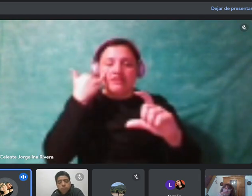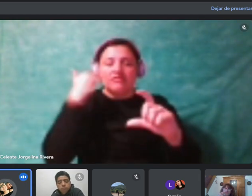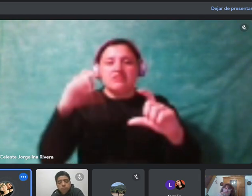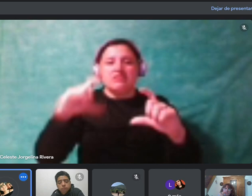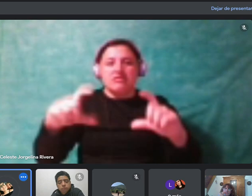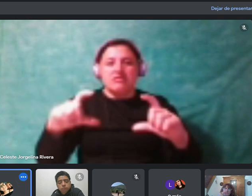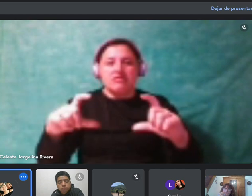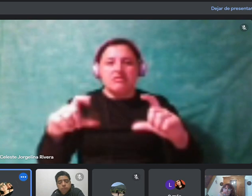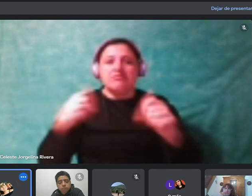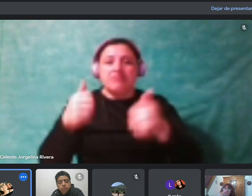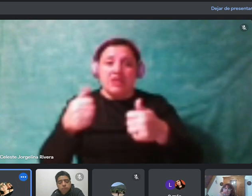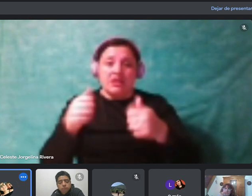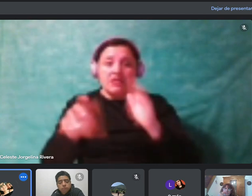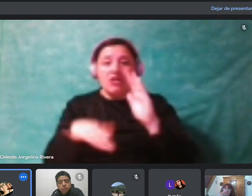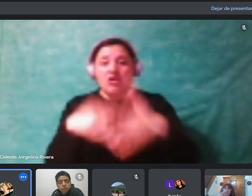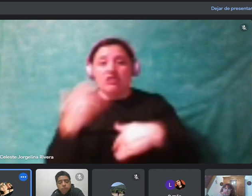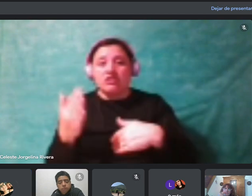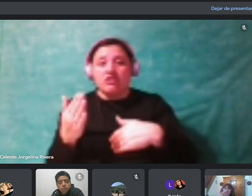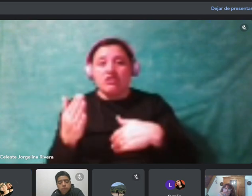Currículum.